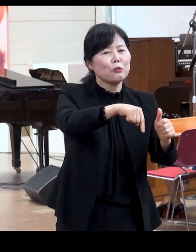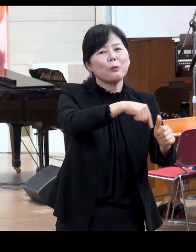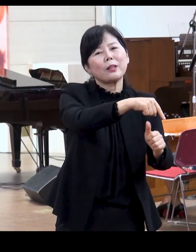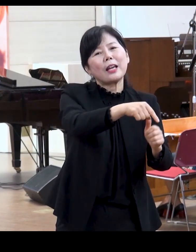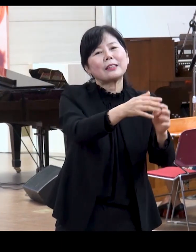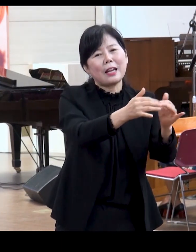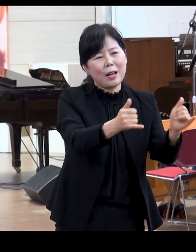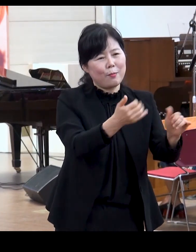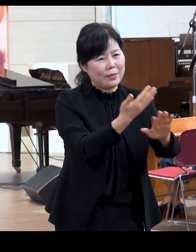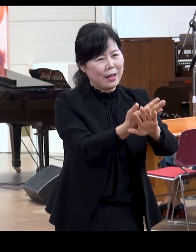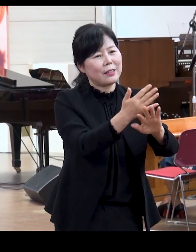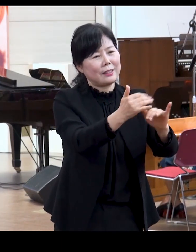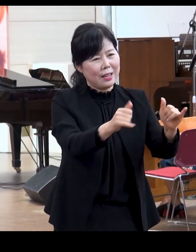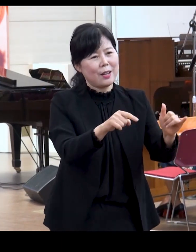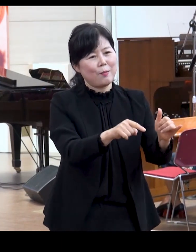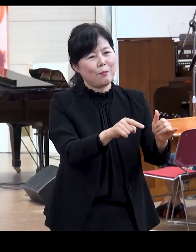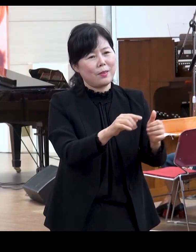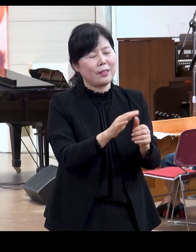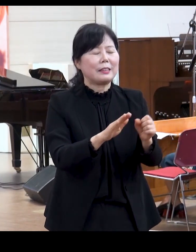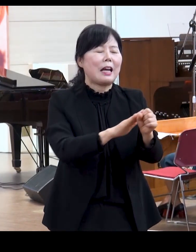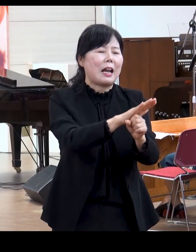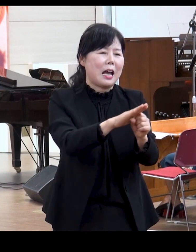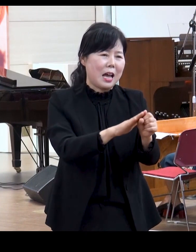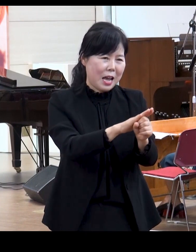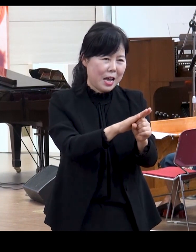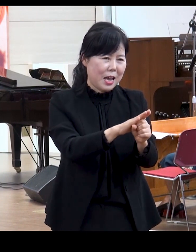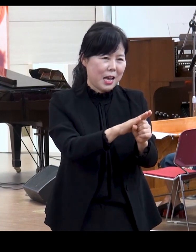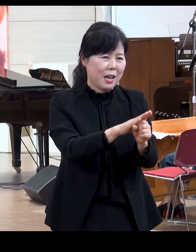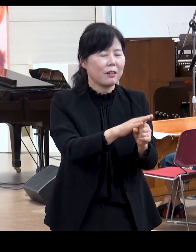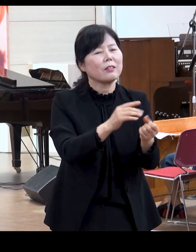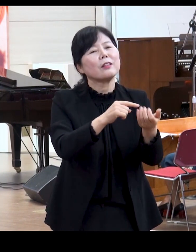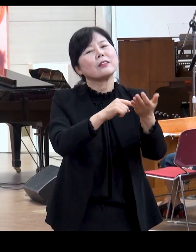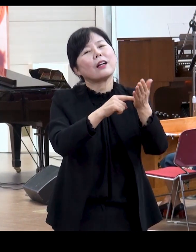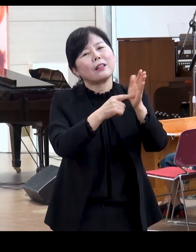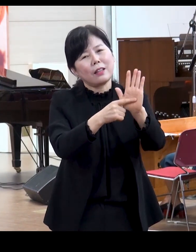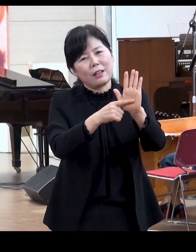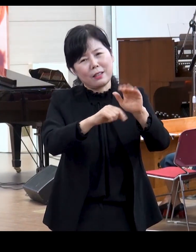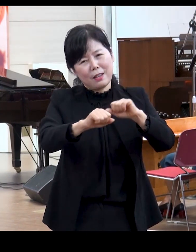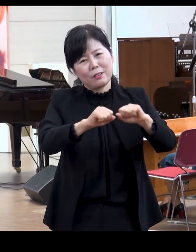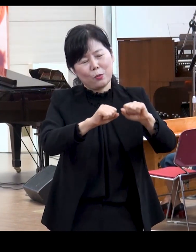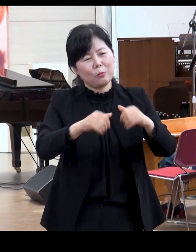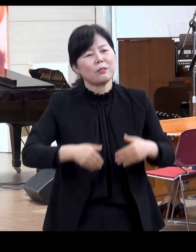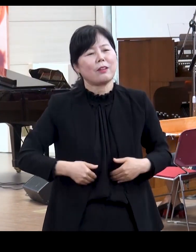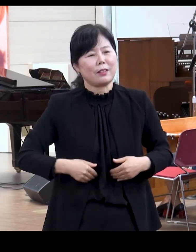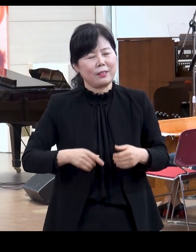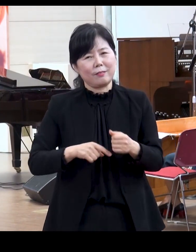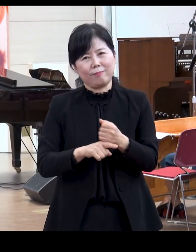가운데서 우리가 그들과 함께하는 사랑의 이야기로 바꾸어내서 표현하는 것,